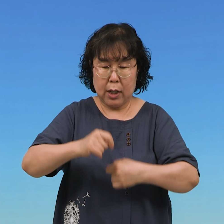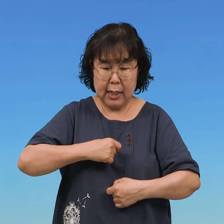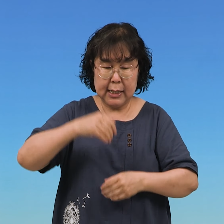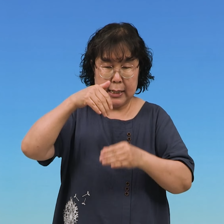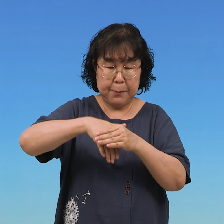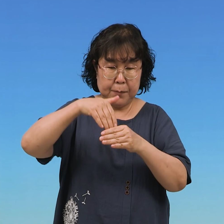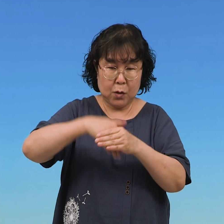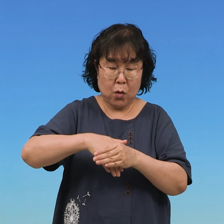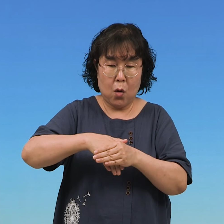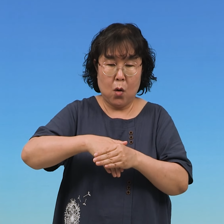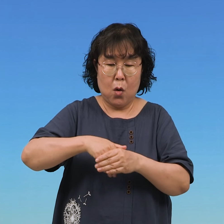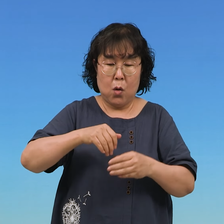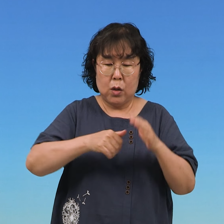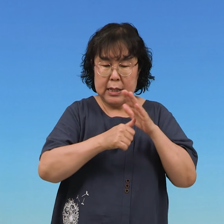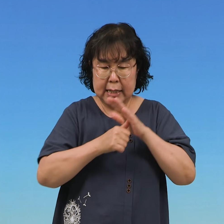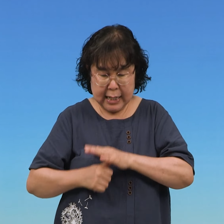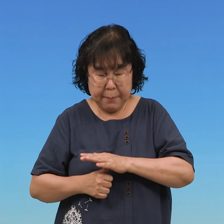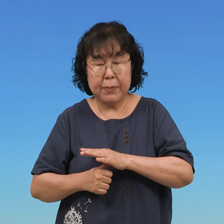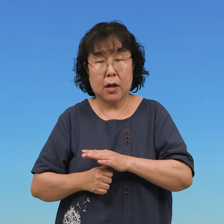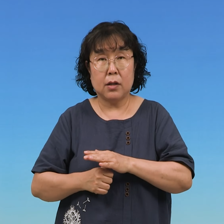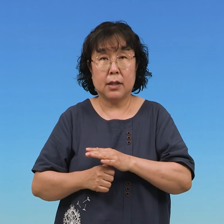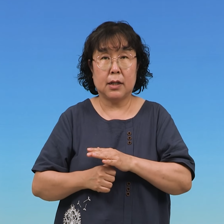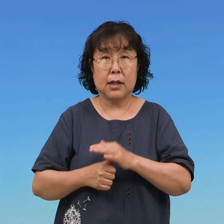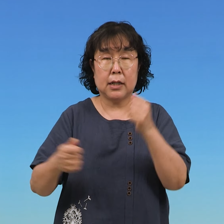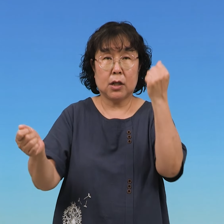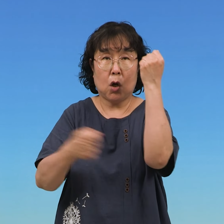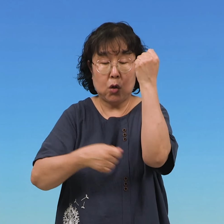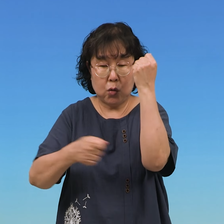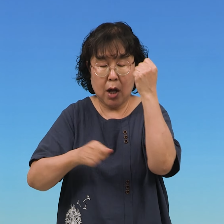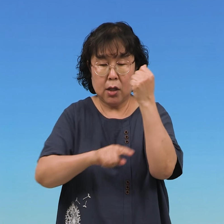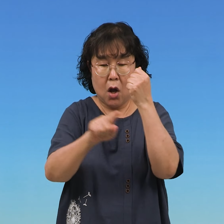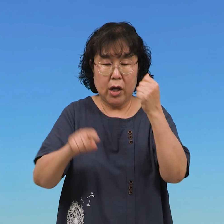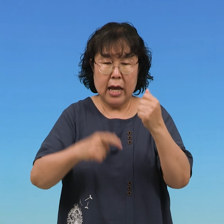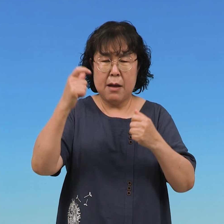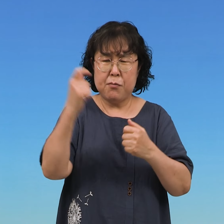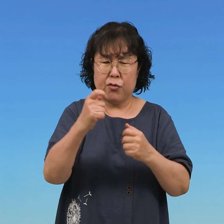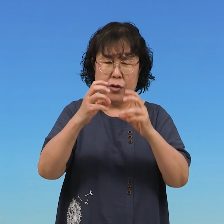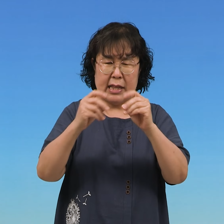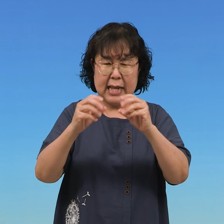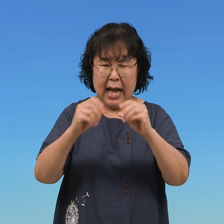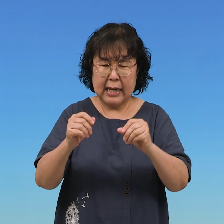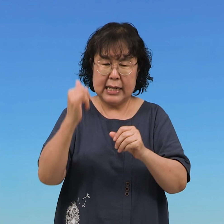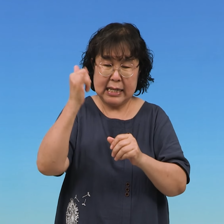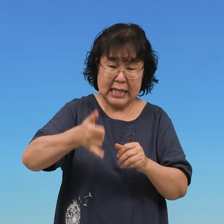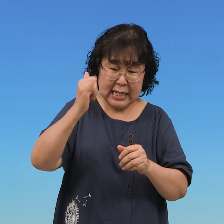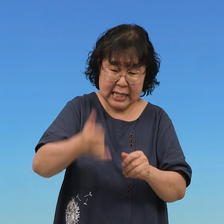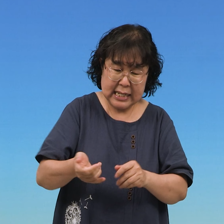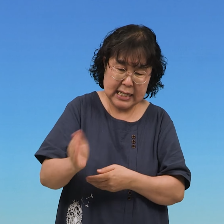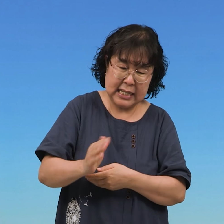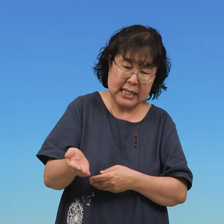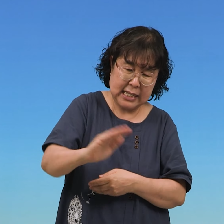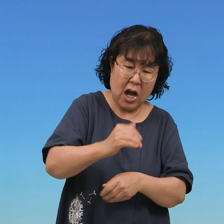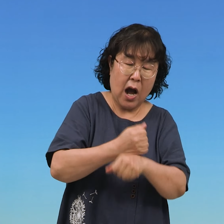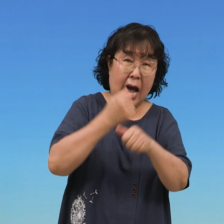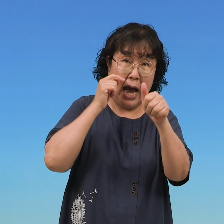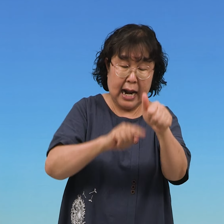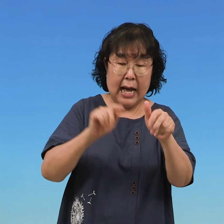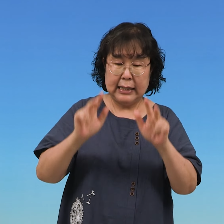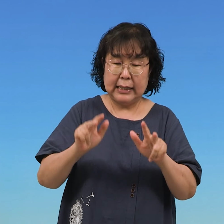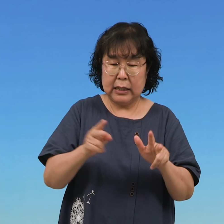위하여 공의를 심고 인애를 거두라. 너희 묵은 땅을 기경하라. 그 다음 보세요. 지금이 곧